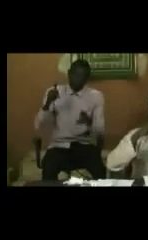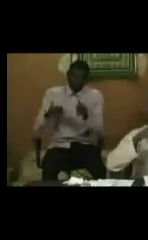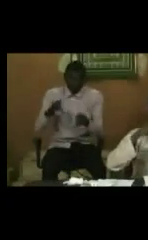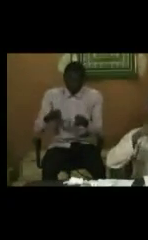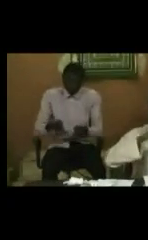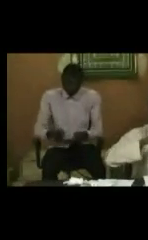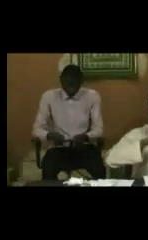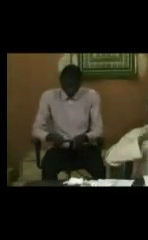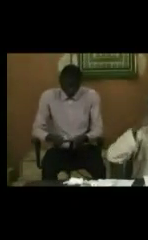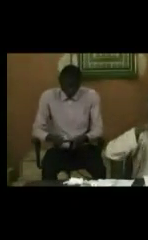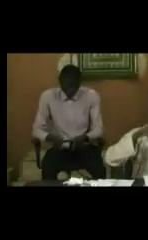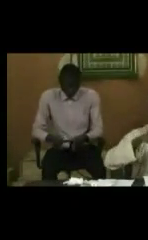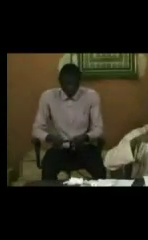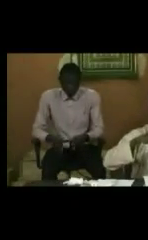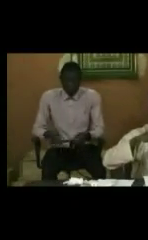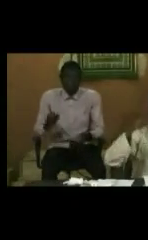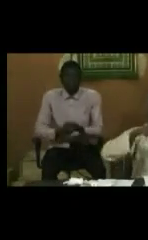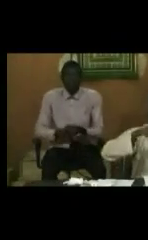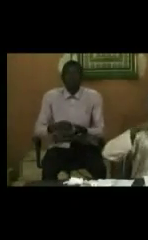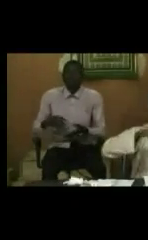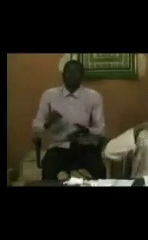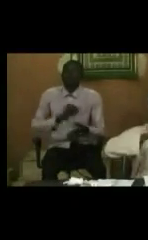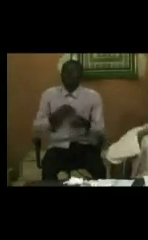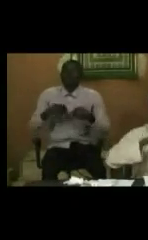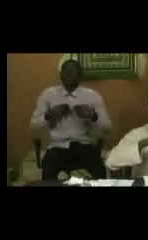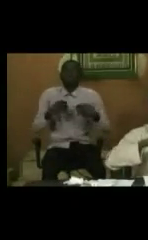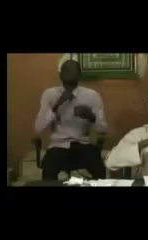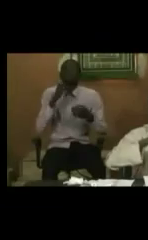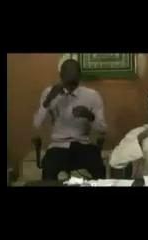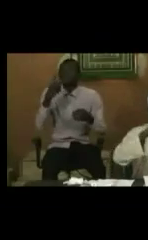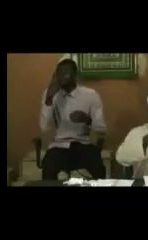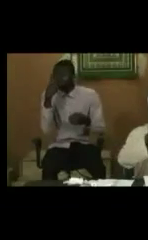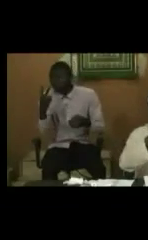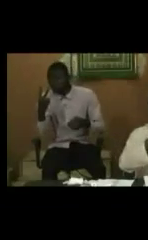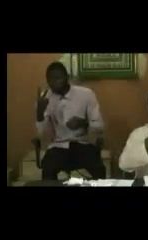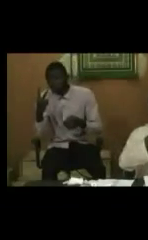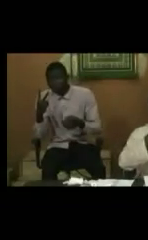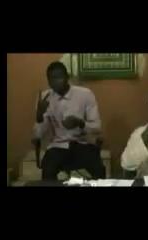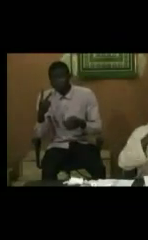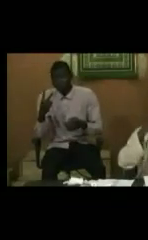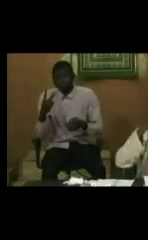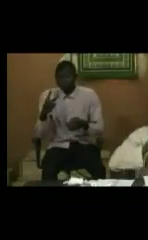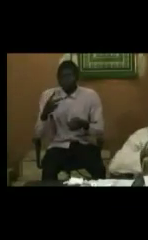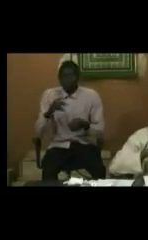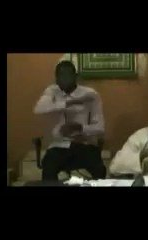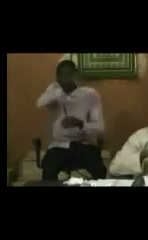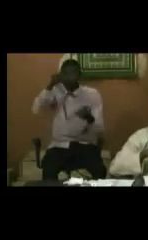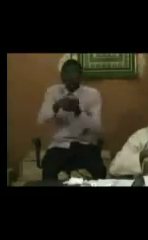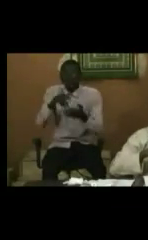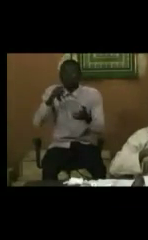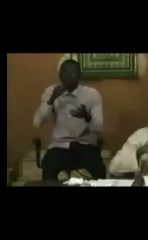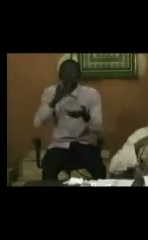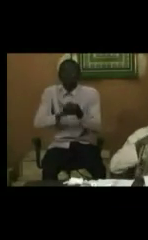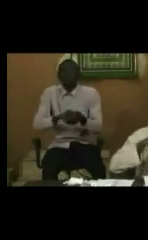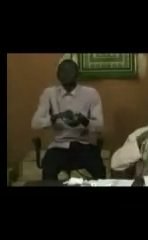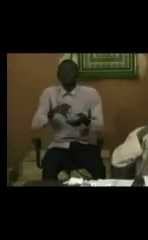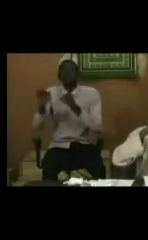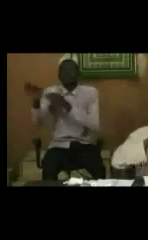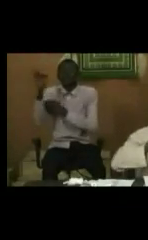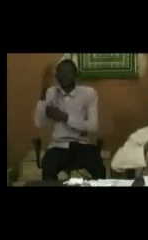rí láàjìdù èmi ò rí o fíìmà òhìyà ìlàyà nínú ntọ́lọ́hún fi ránṣẹ́ sí mi